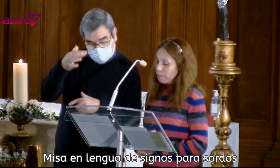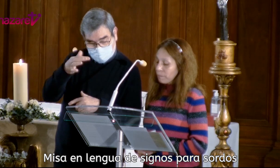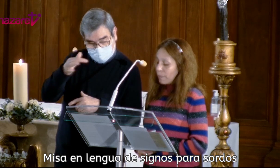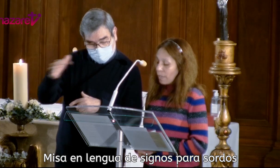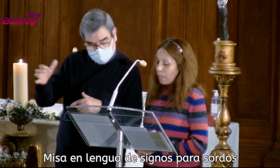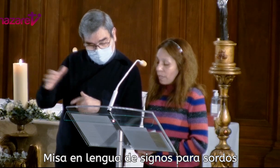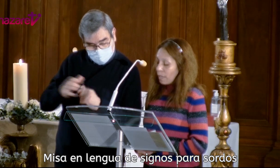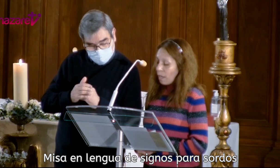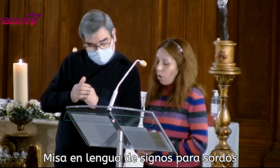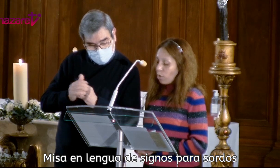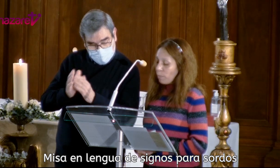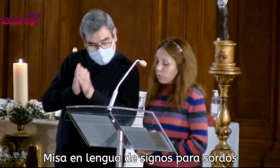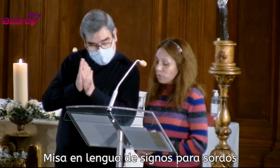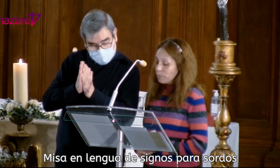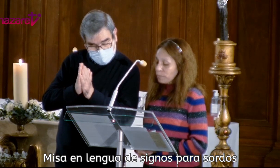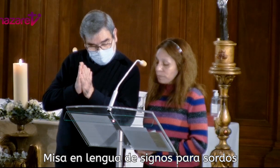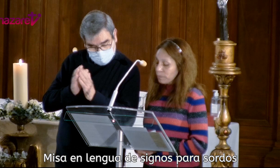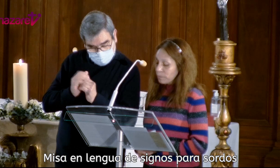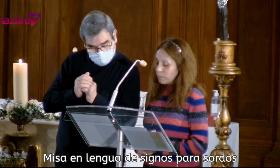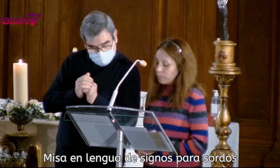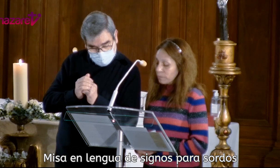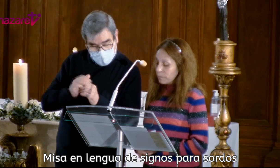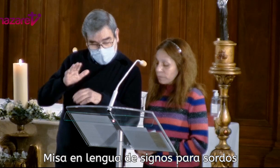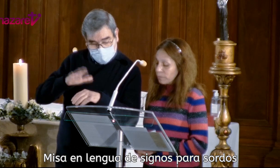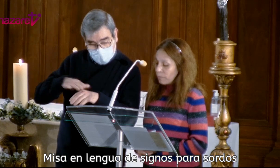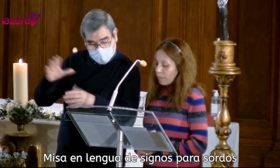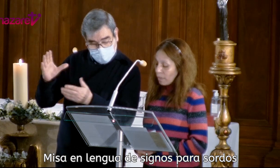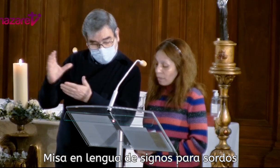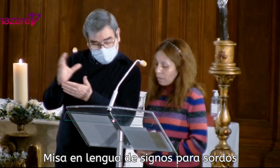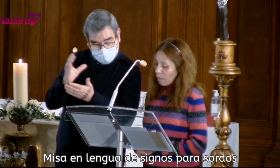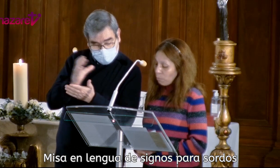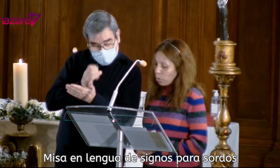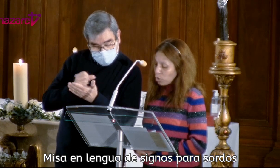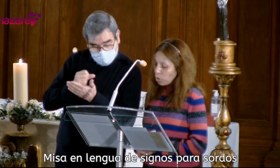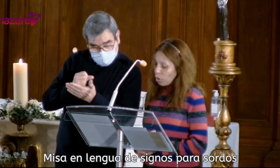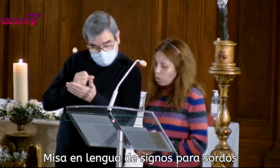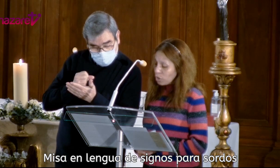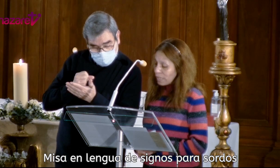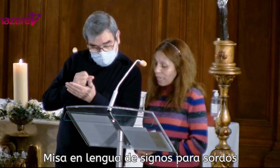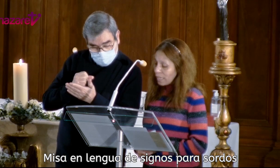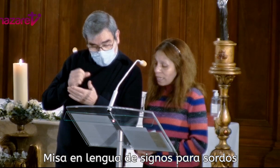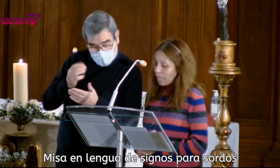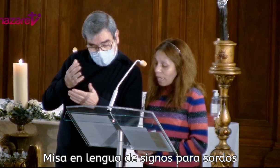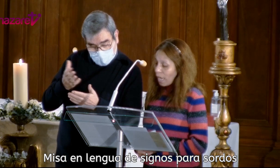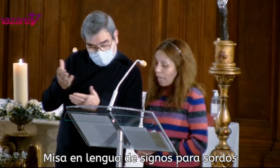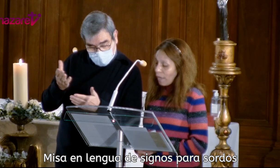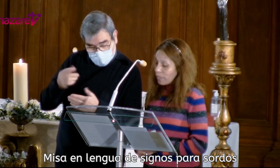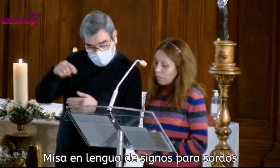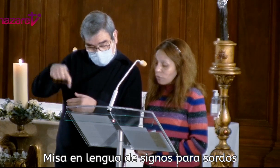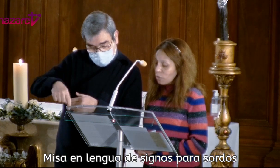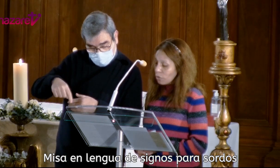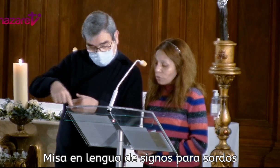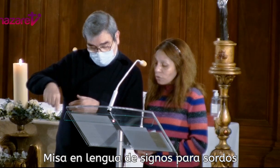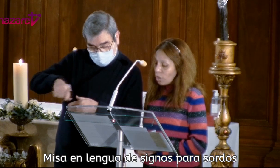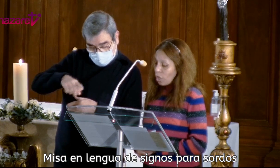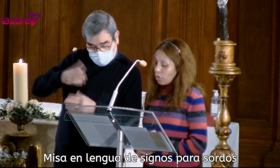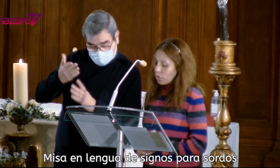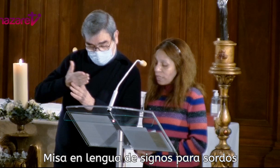Sí. Oremos. Sí, escuchamos, Padre. Por todos los que aquí entre nosotros no tienen